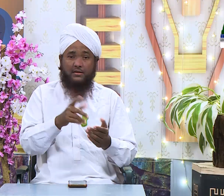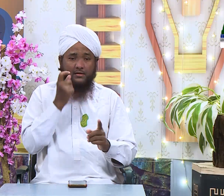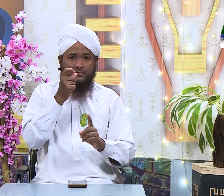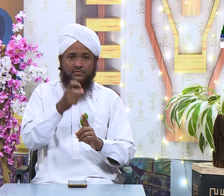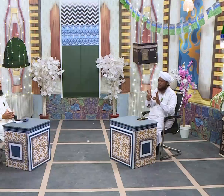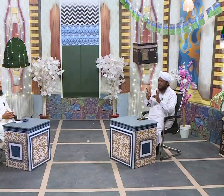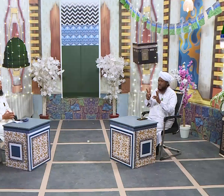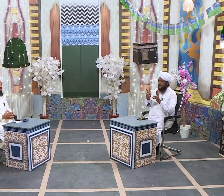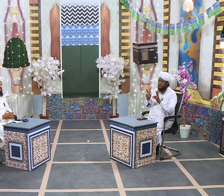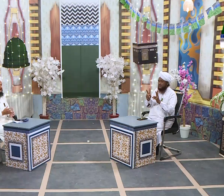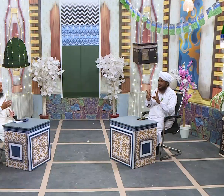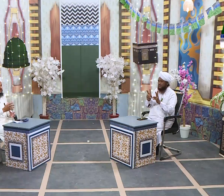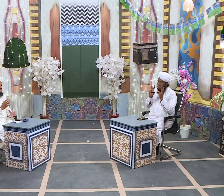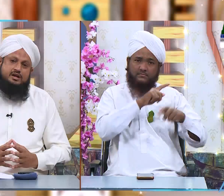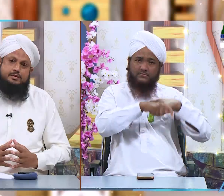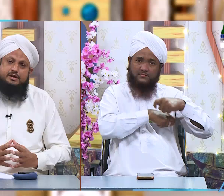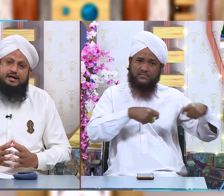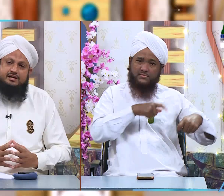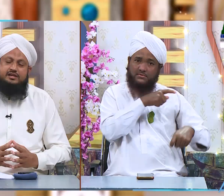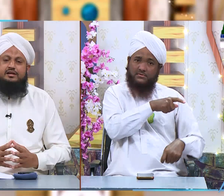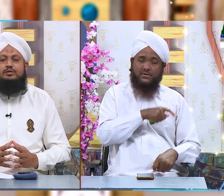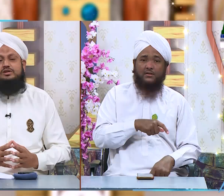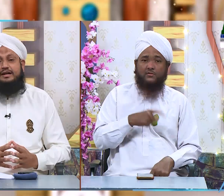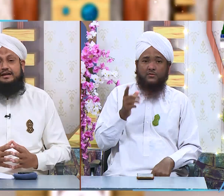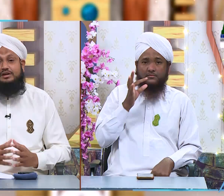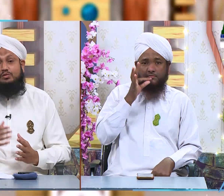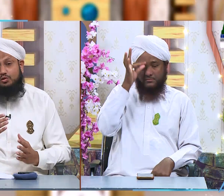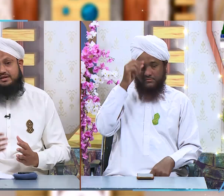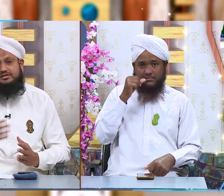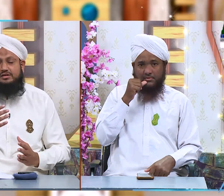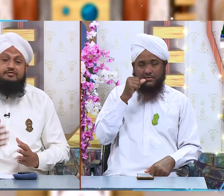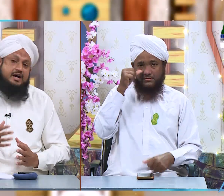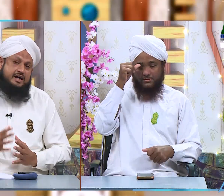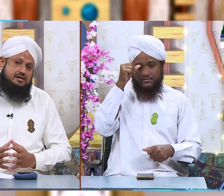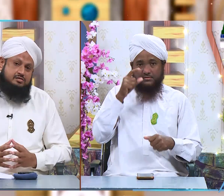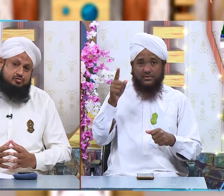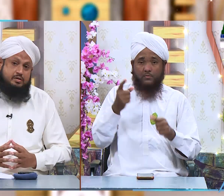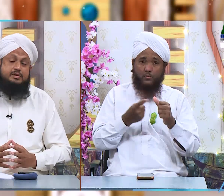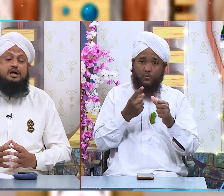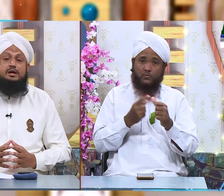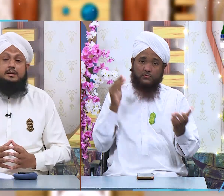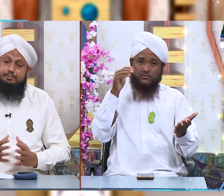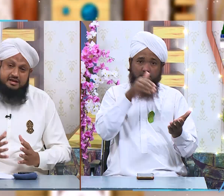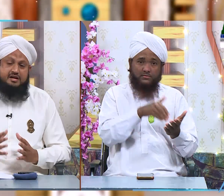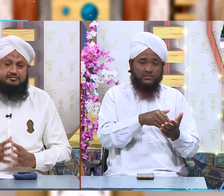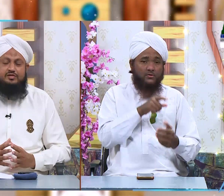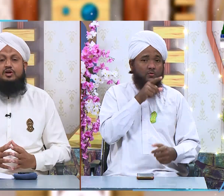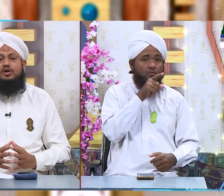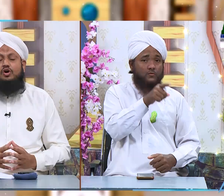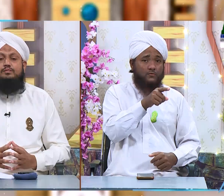کو مسجد کے ستون سے باندھ دیا۔ نبی پاک صلی اللہ تعالی علیہ وسلم خود تشریف لائے سمامہ کی طرف اور پوچھا،